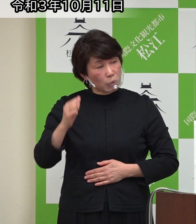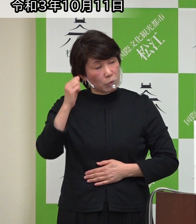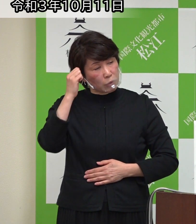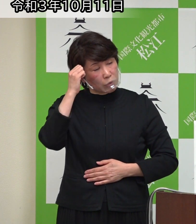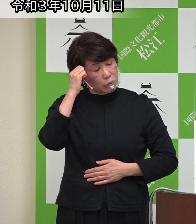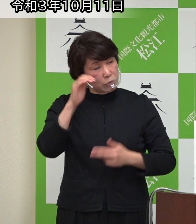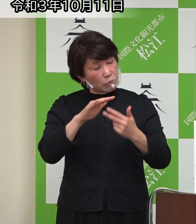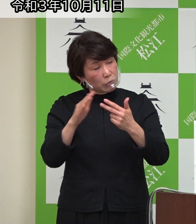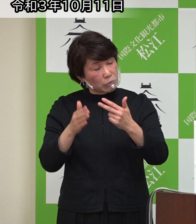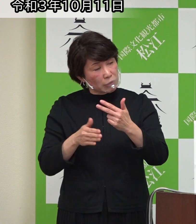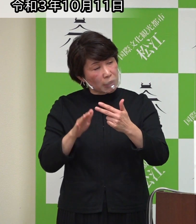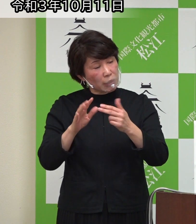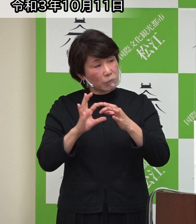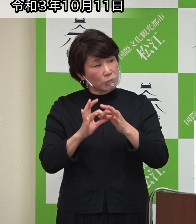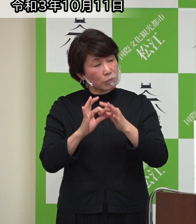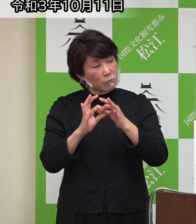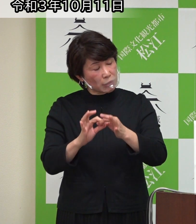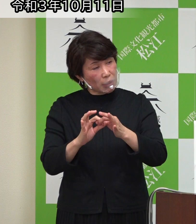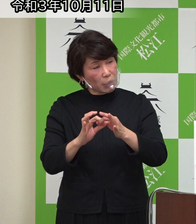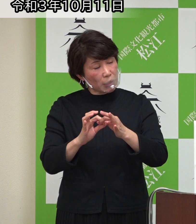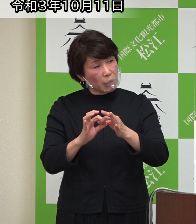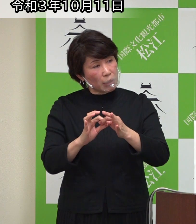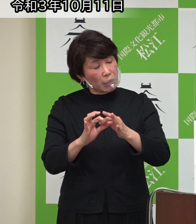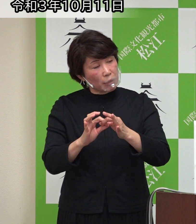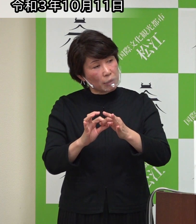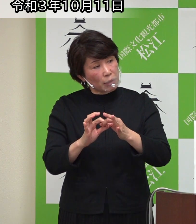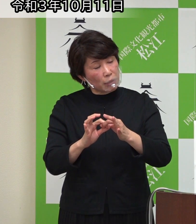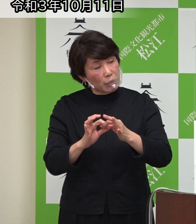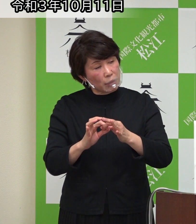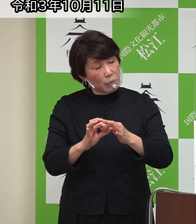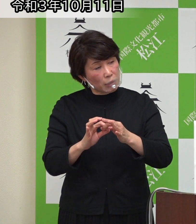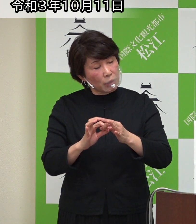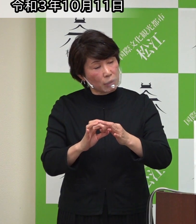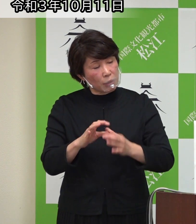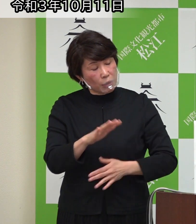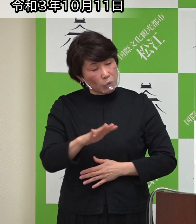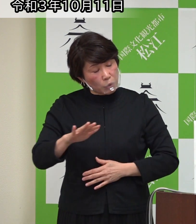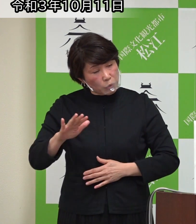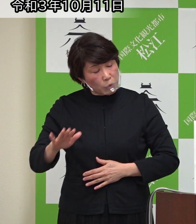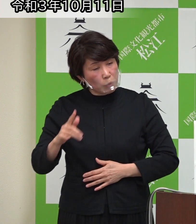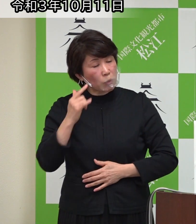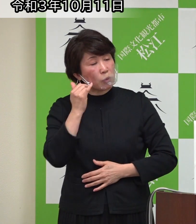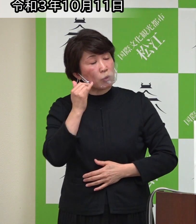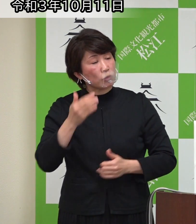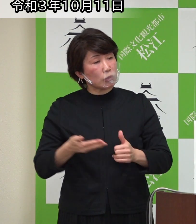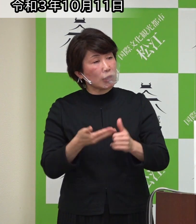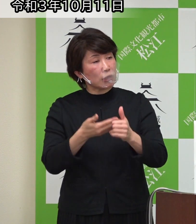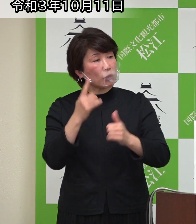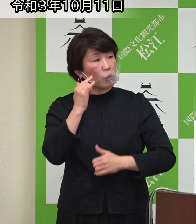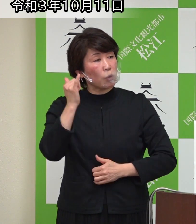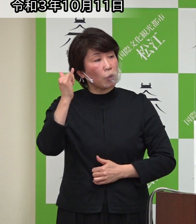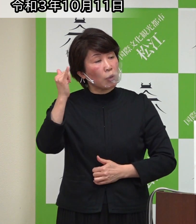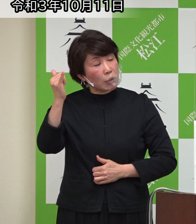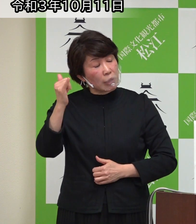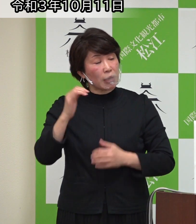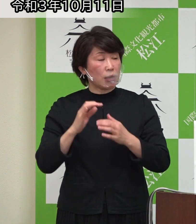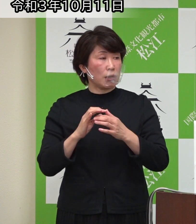ージをいただきたいと思ってまして、はい、あのまあ、子育て世代の、親御さんたちからすると、まあ、あの制度が利用